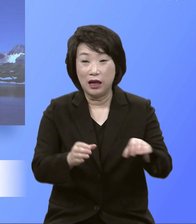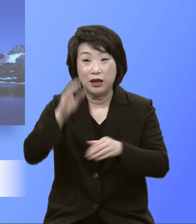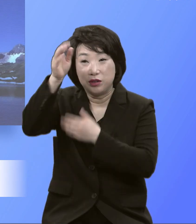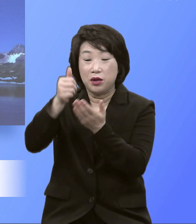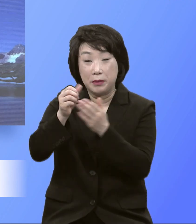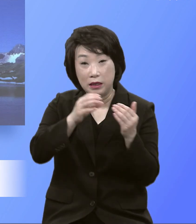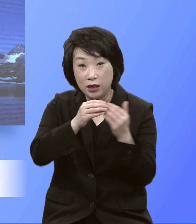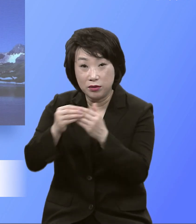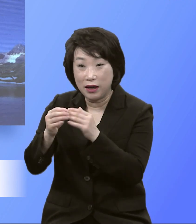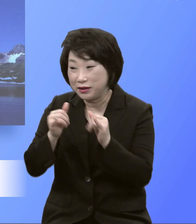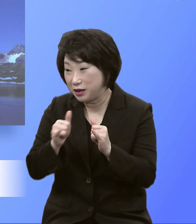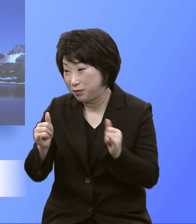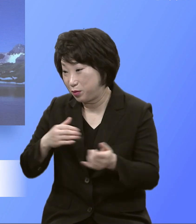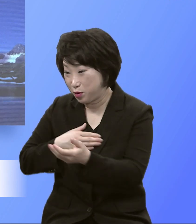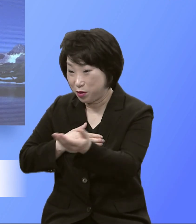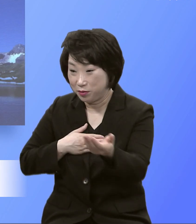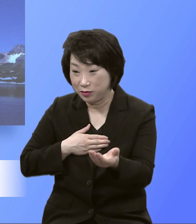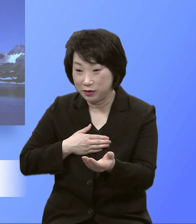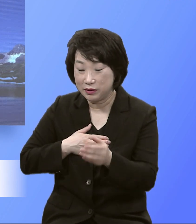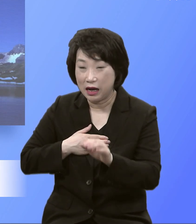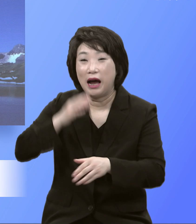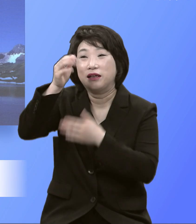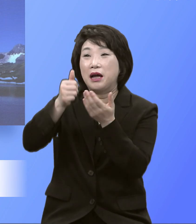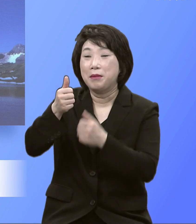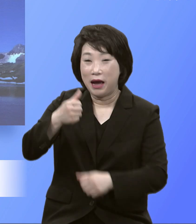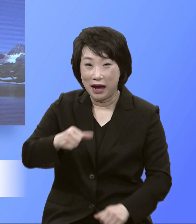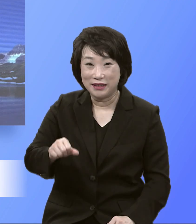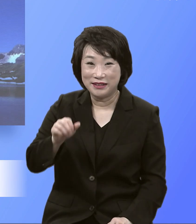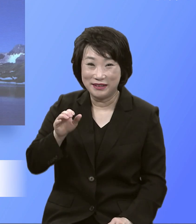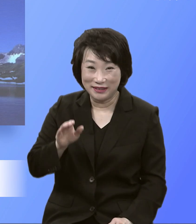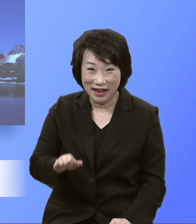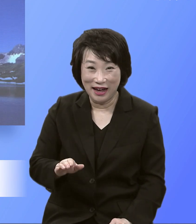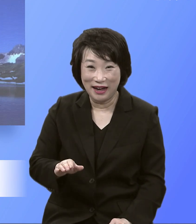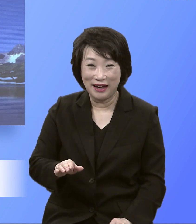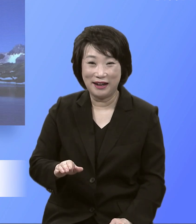성령으로 인도받는 사람은 하나님의 아들이다.